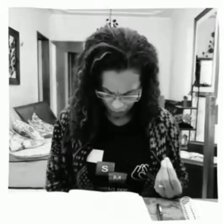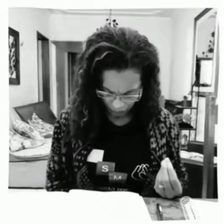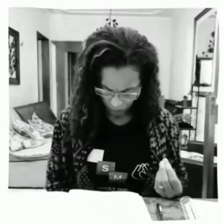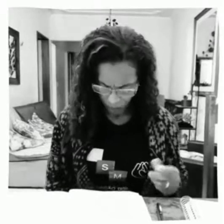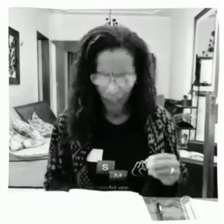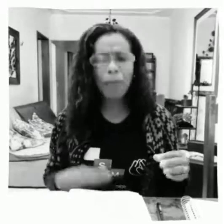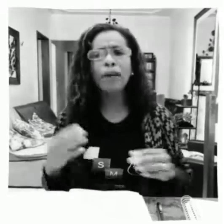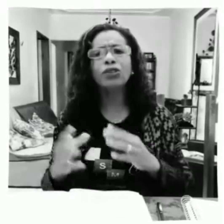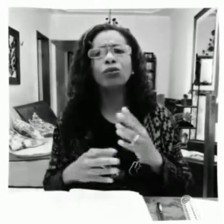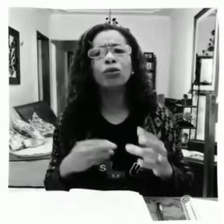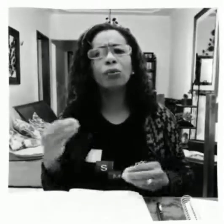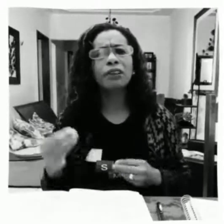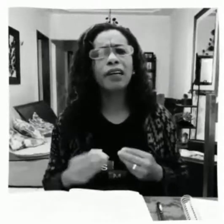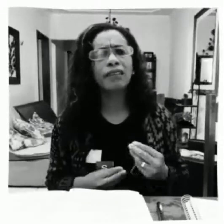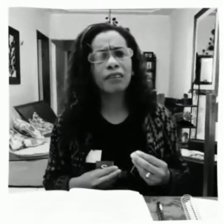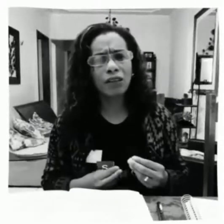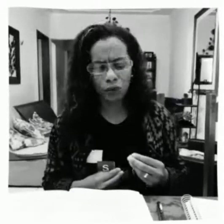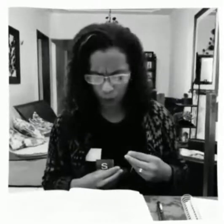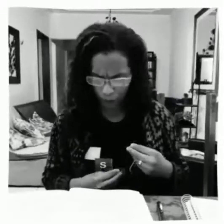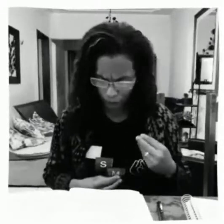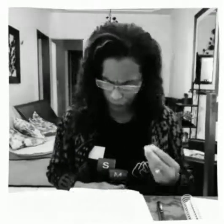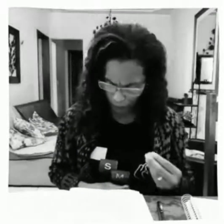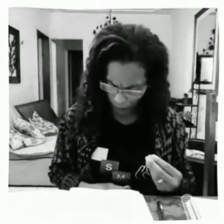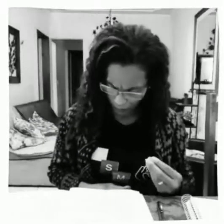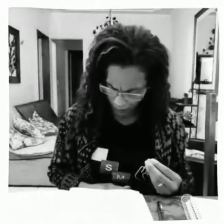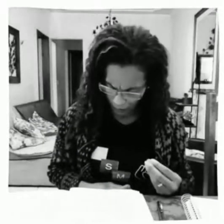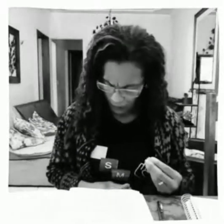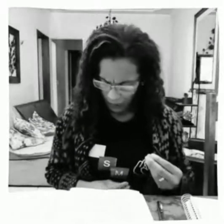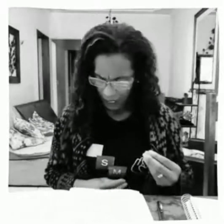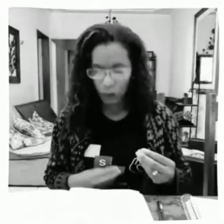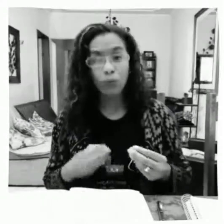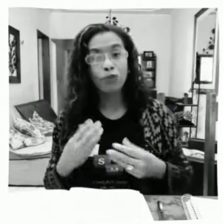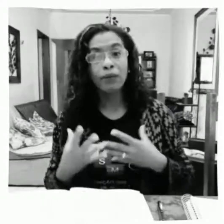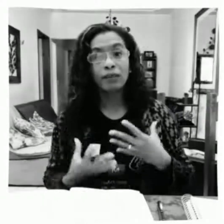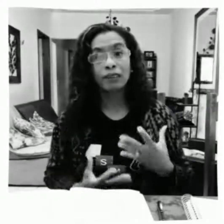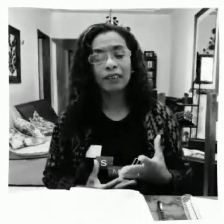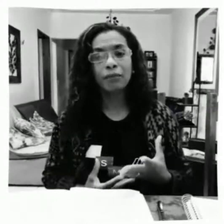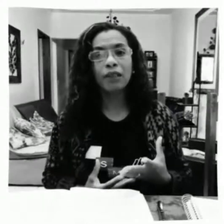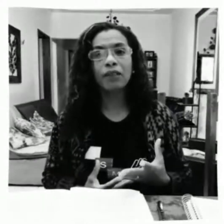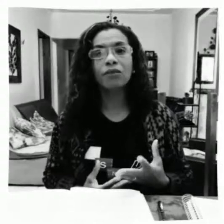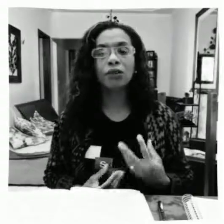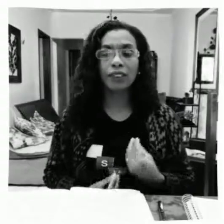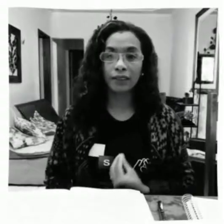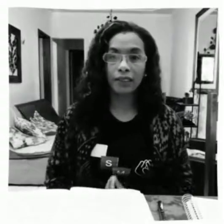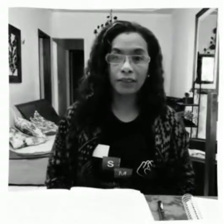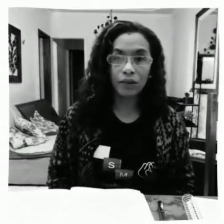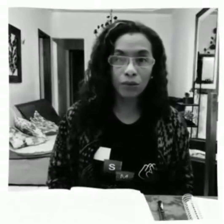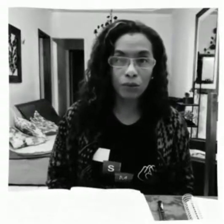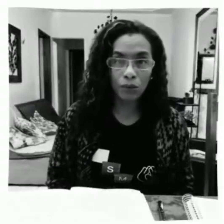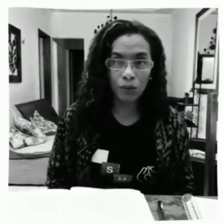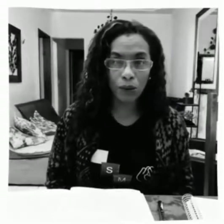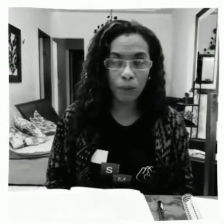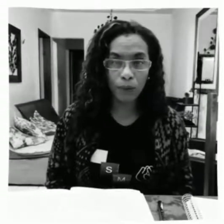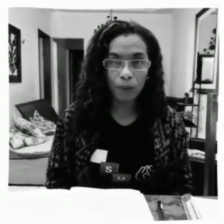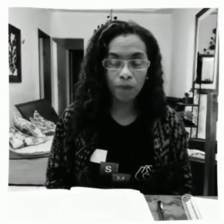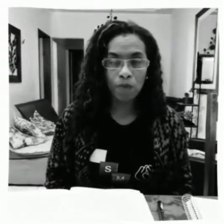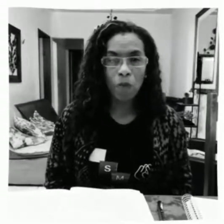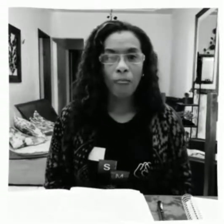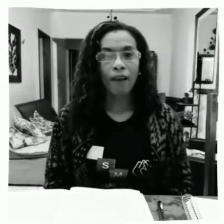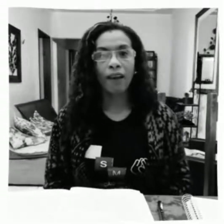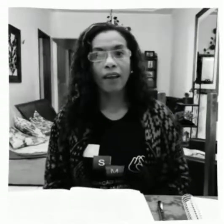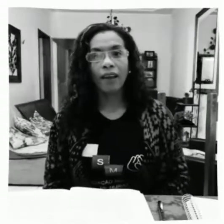formados a partir de uma combinação, de uma forma, do movimento das mãos, da orientação do